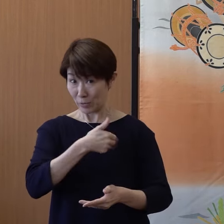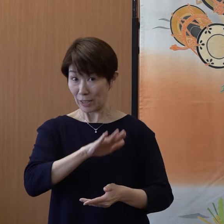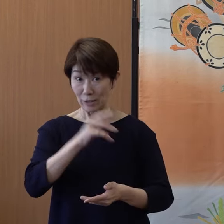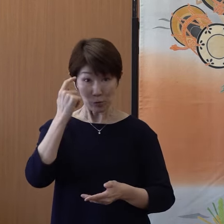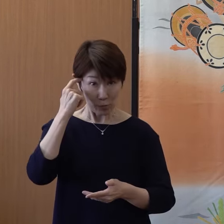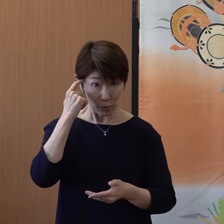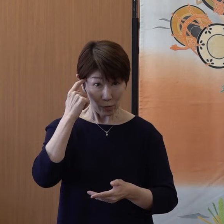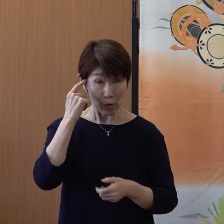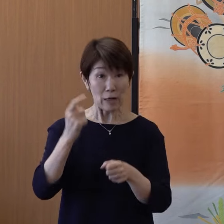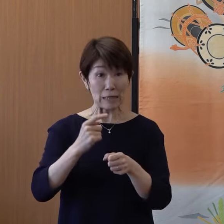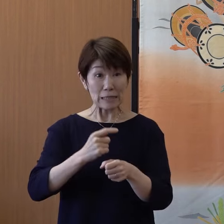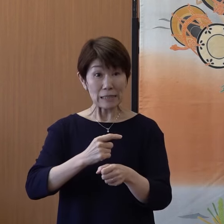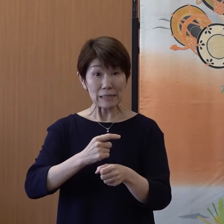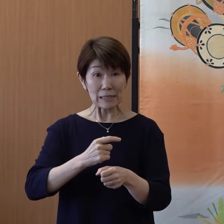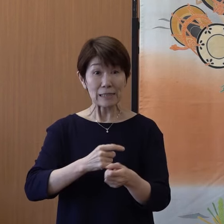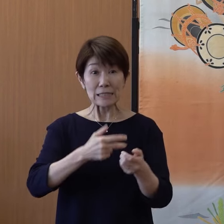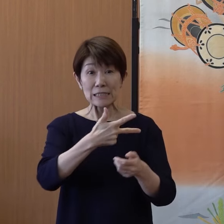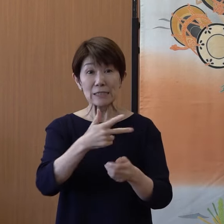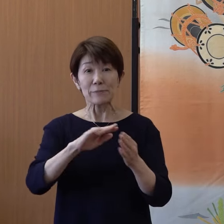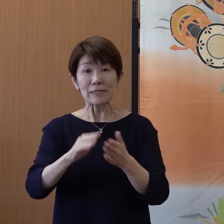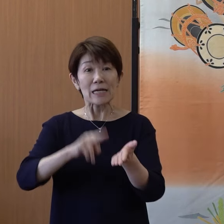の市町とは限らず、